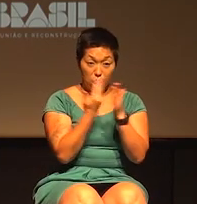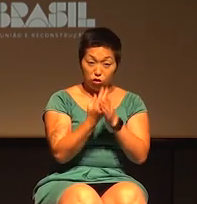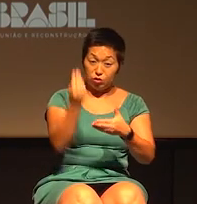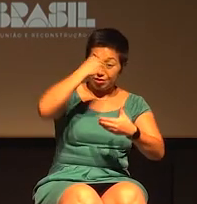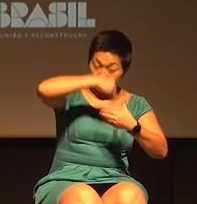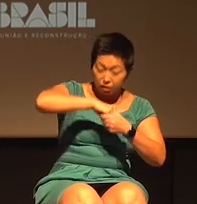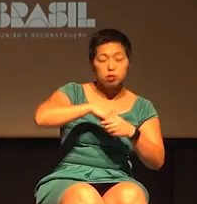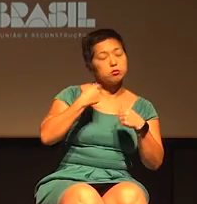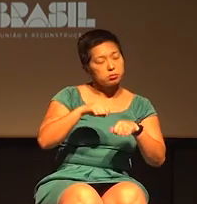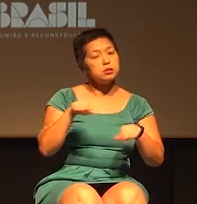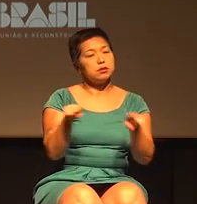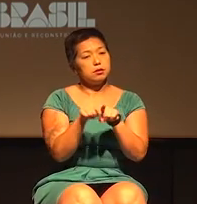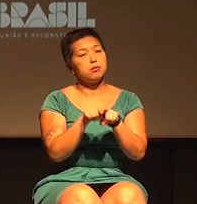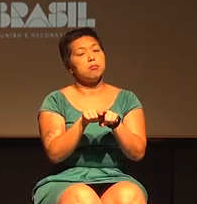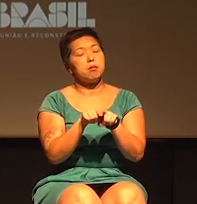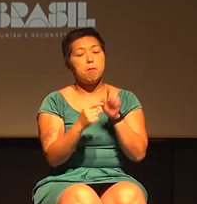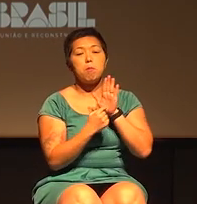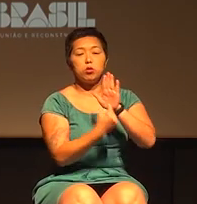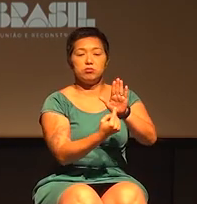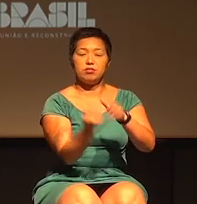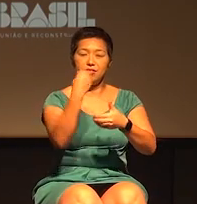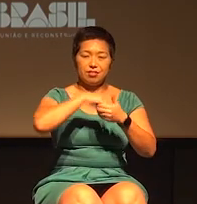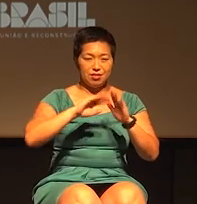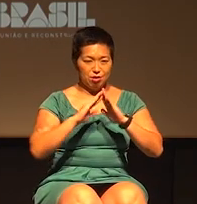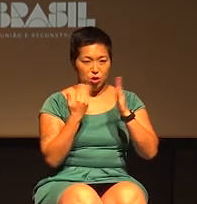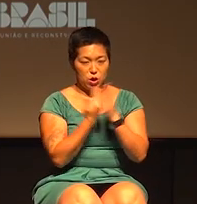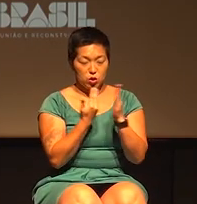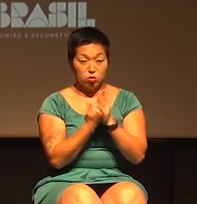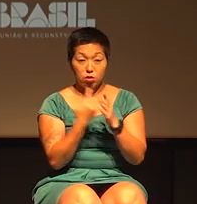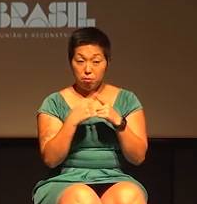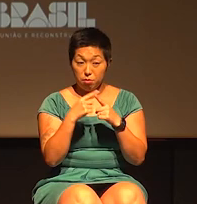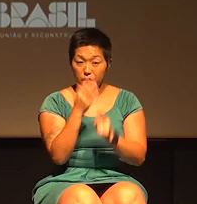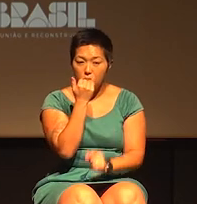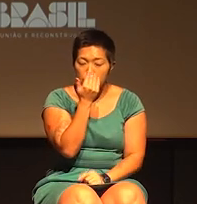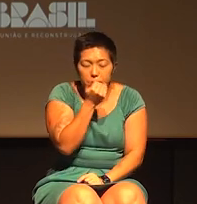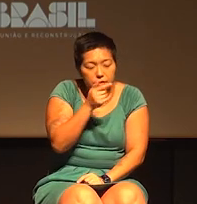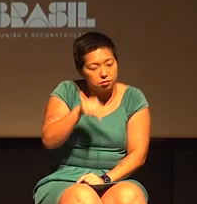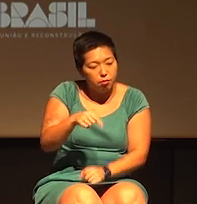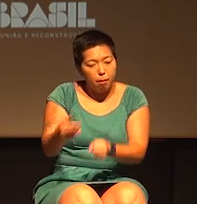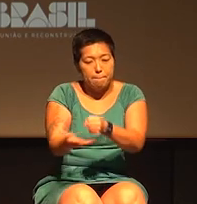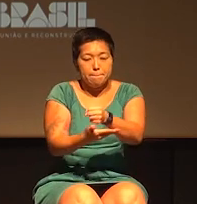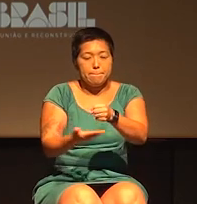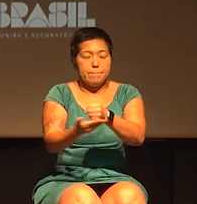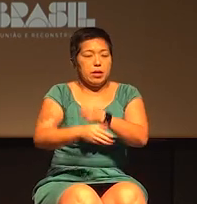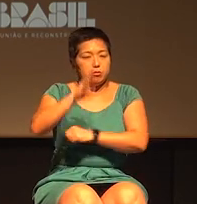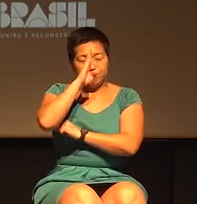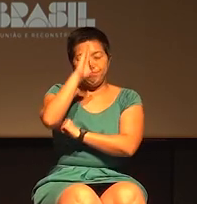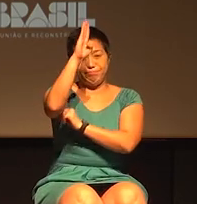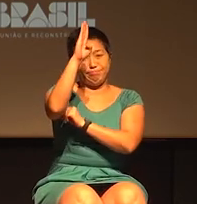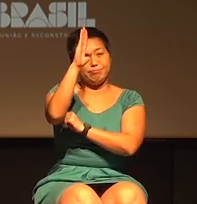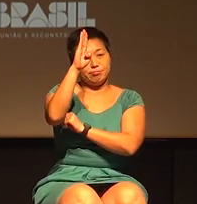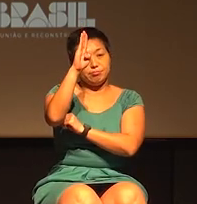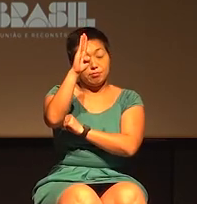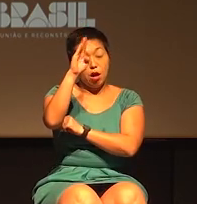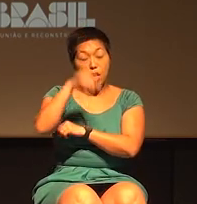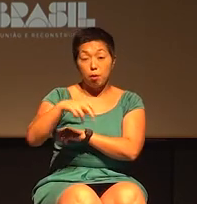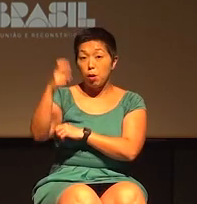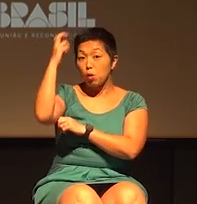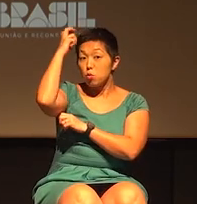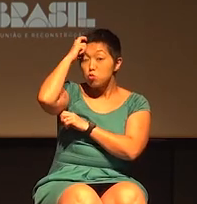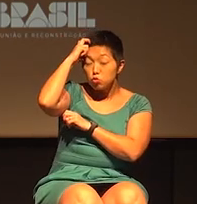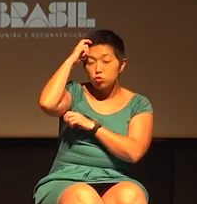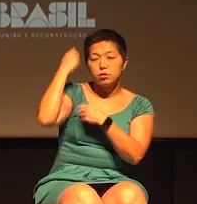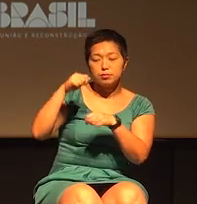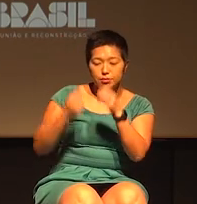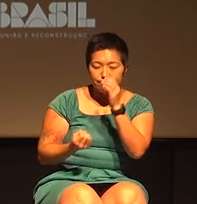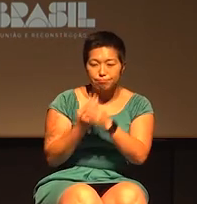implementar isso dentro de escola porque a alimentação tem que vir a base criar essa Cultura Car